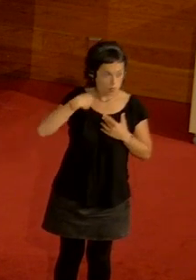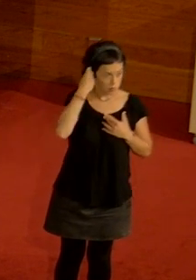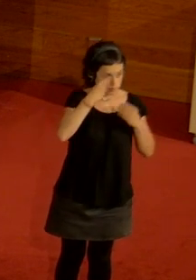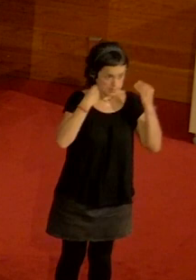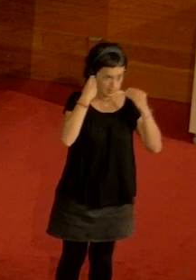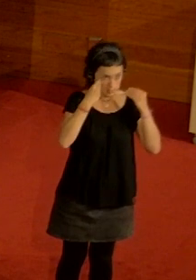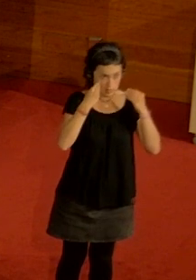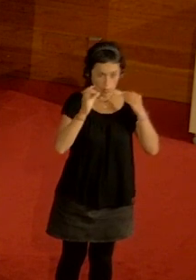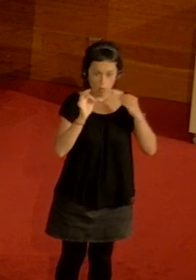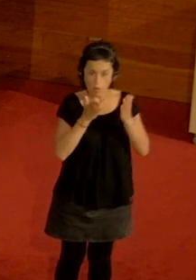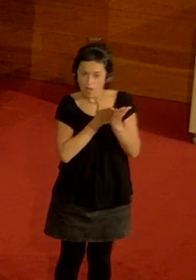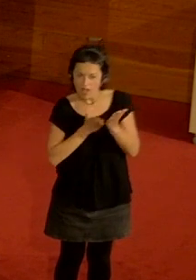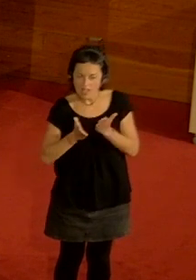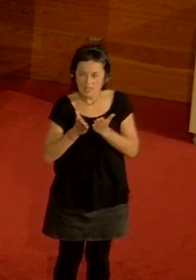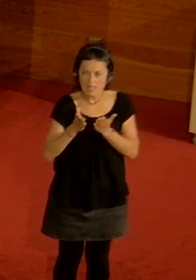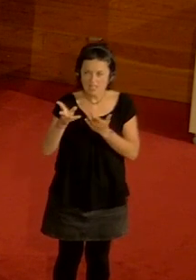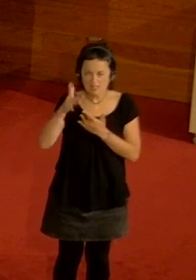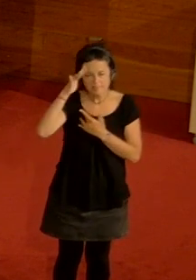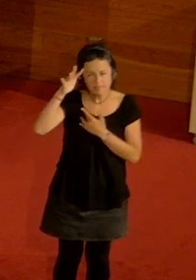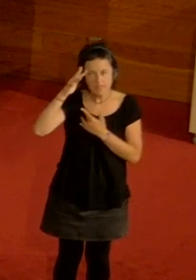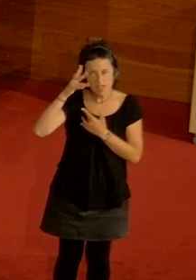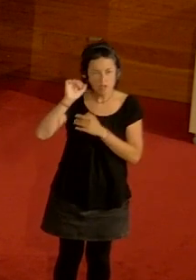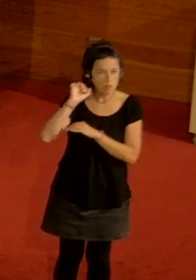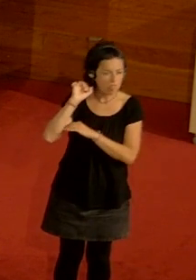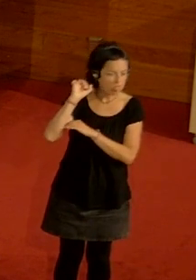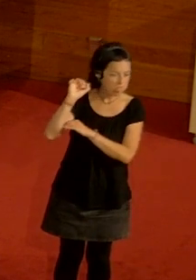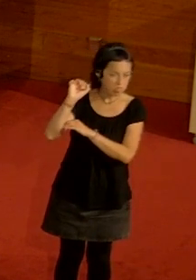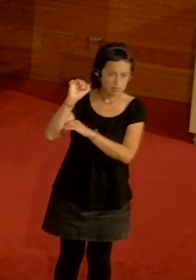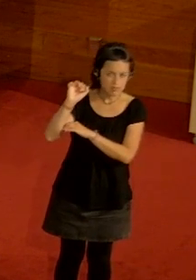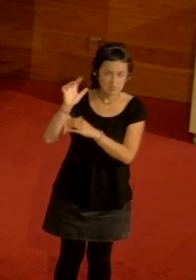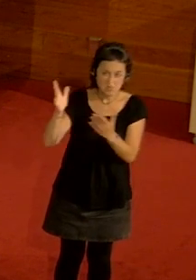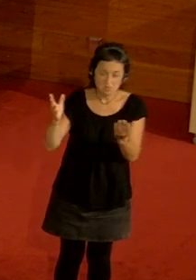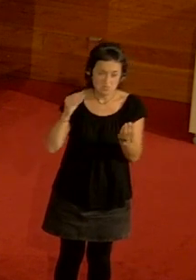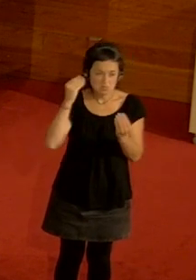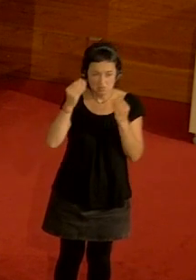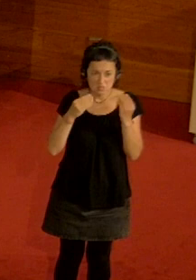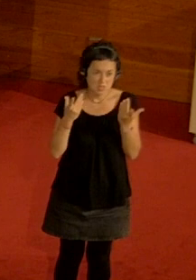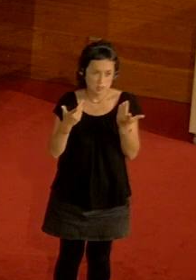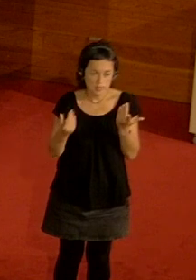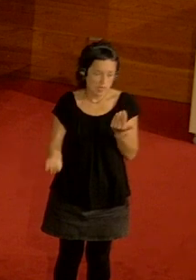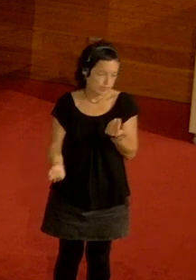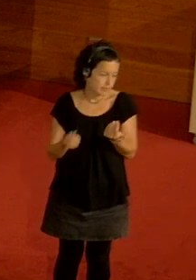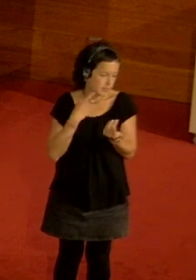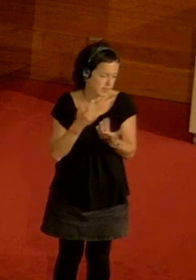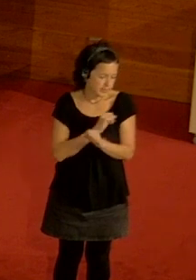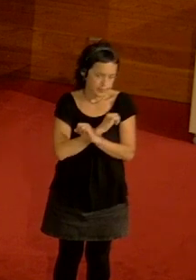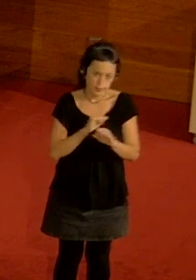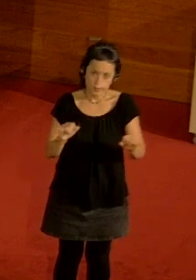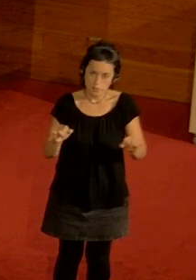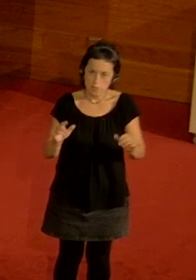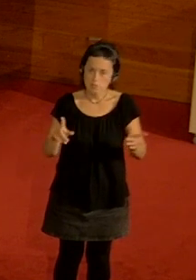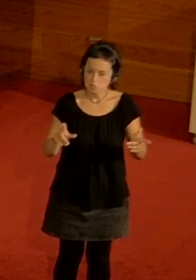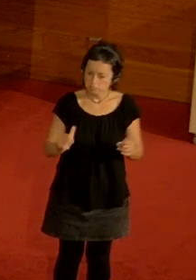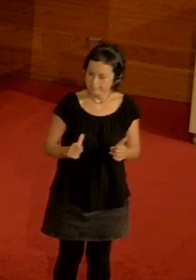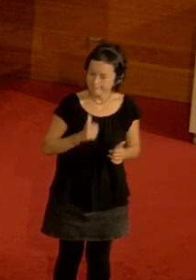alternativas parece que damos la la la cuestión por perdida anticipadamente y perdemos la la oportunidad de